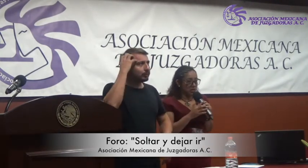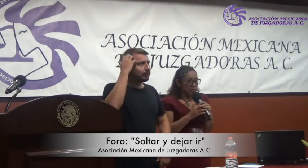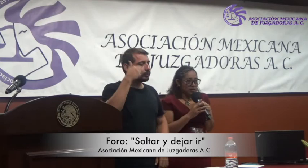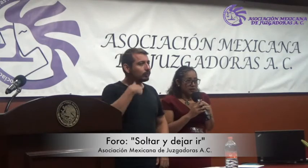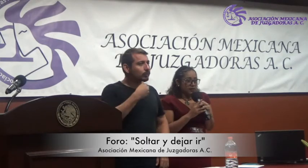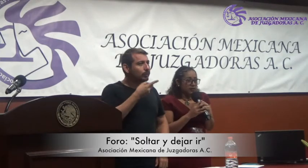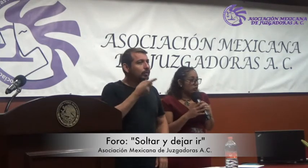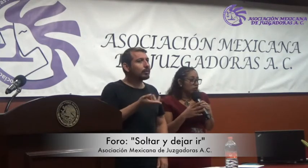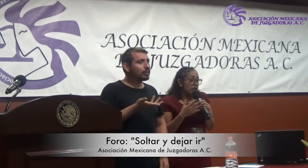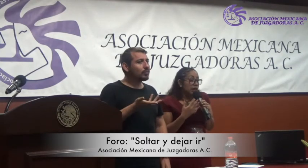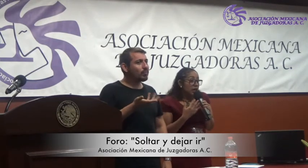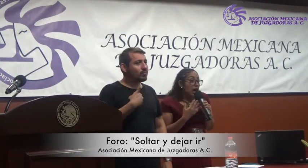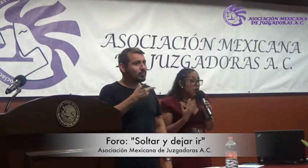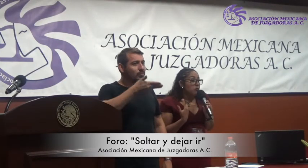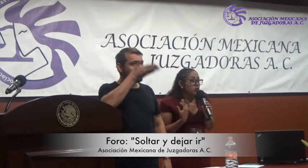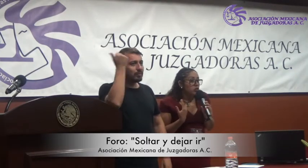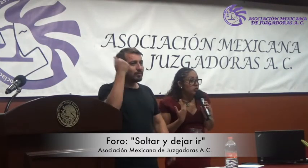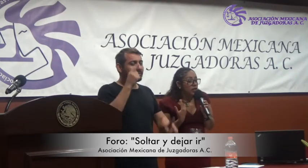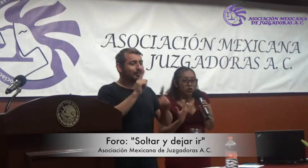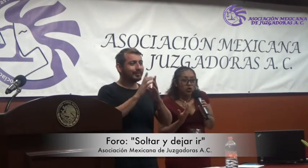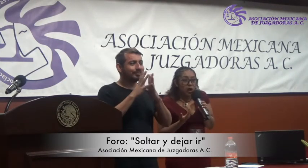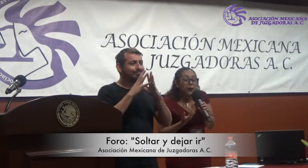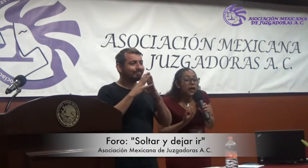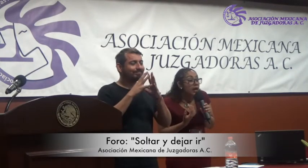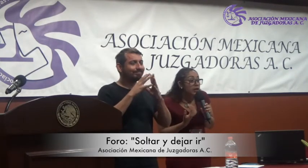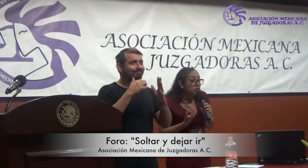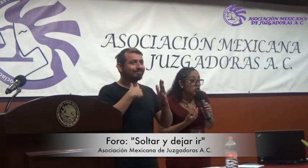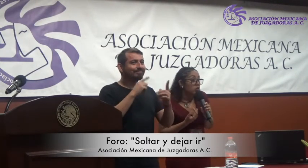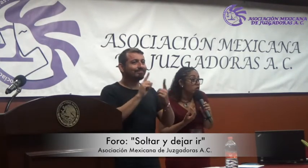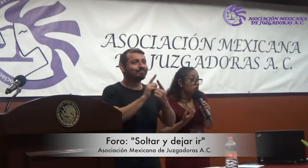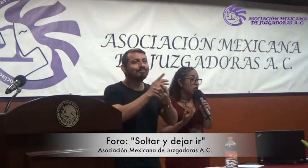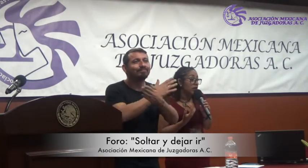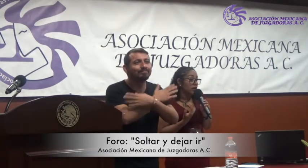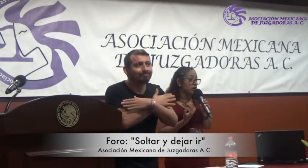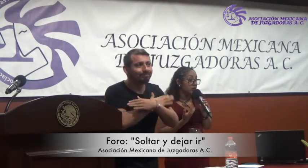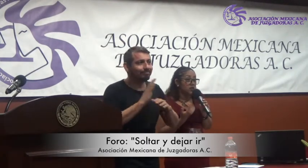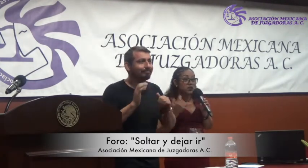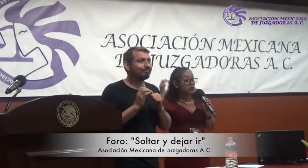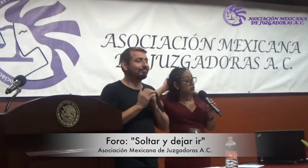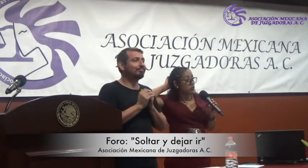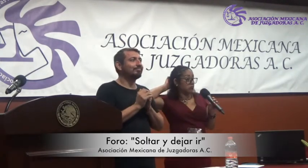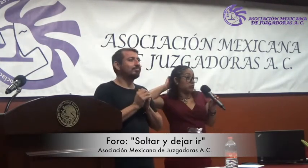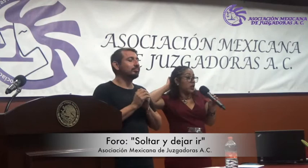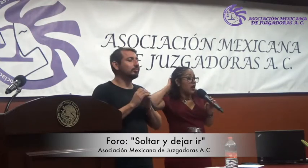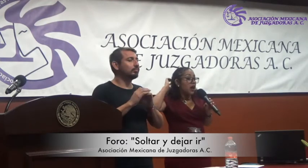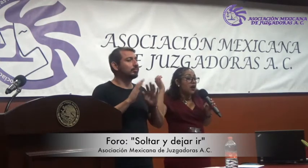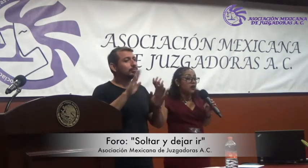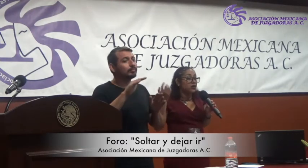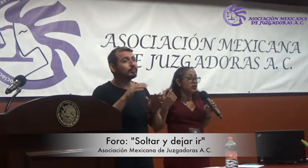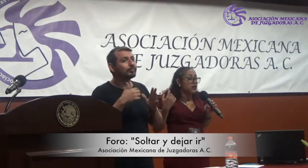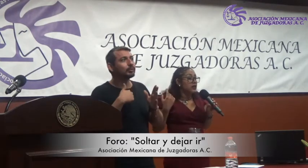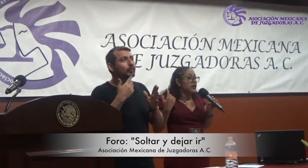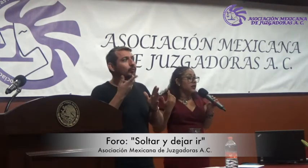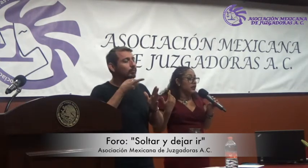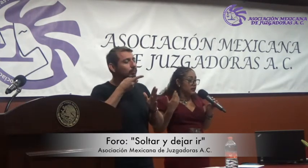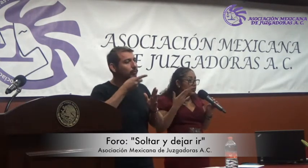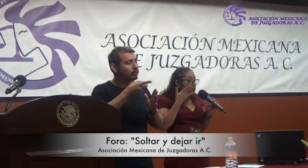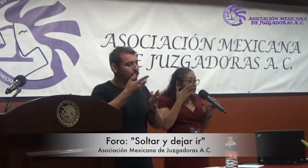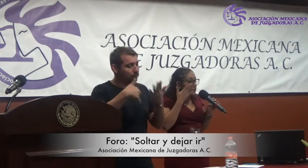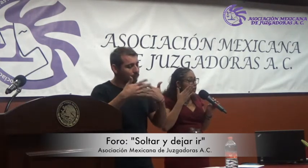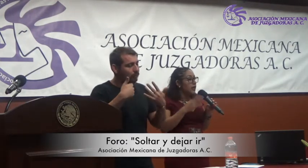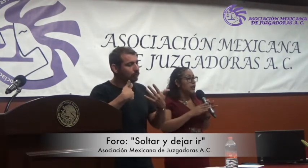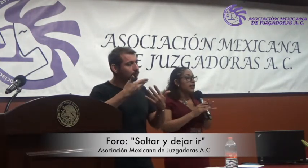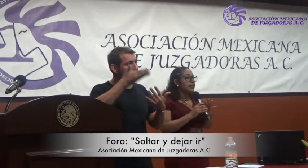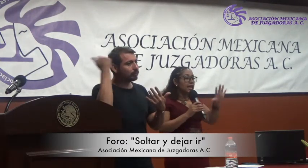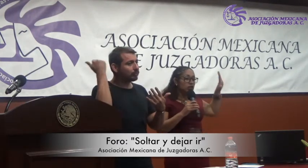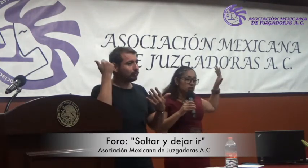si nos acercamos, le doy un abrazo, le digo qué hago.